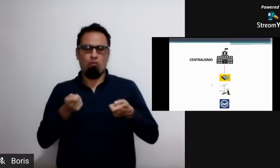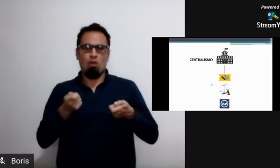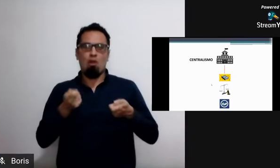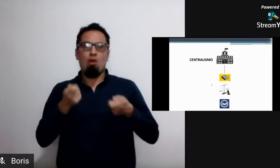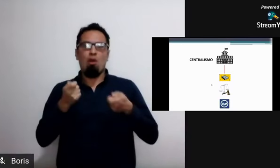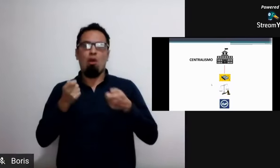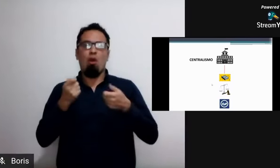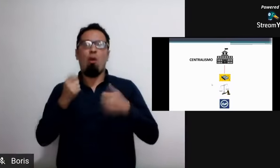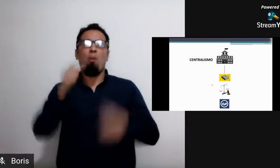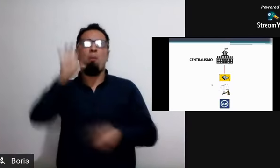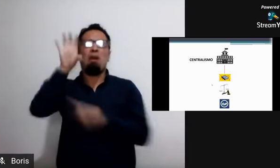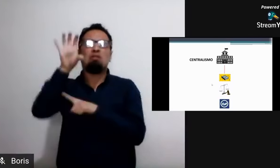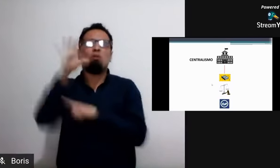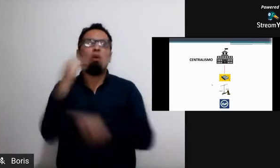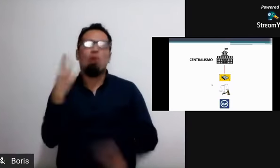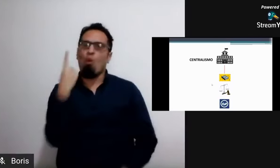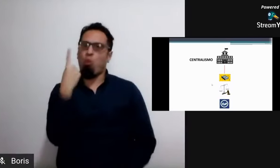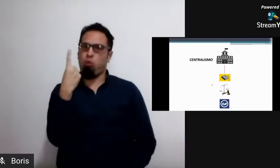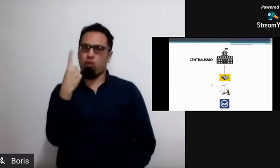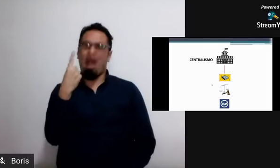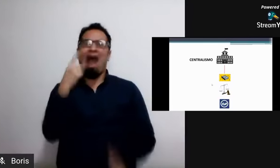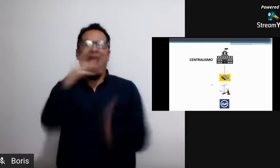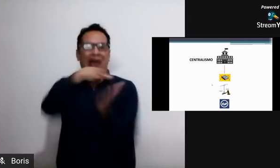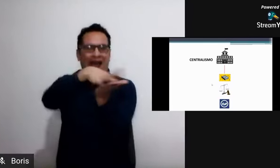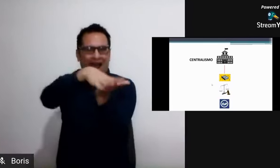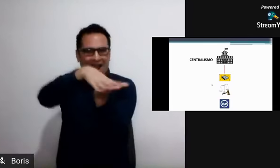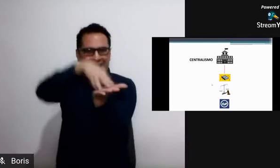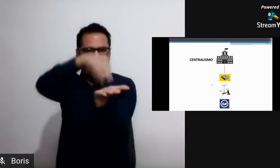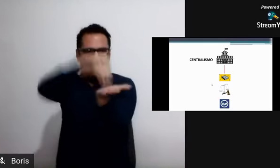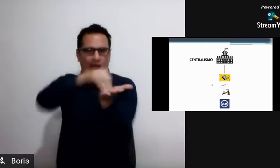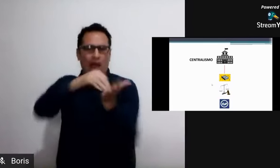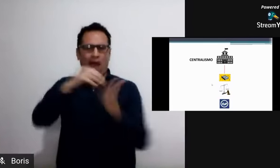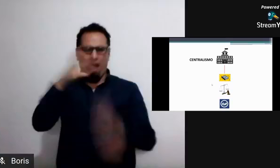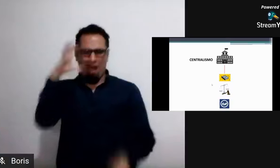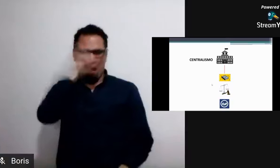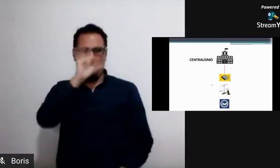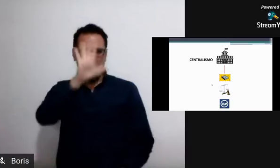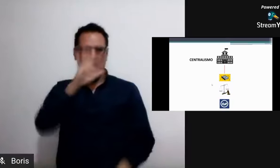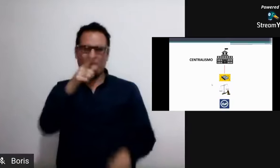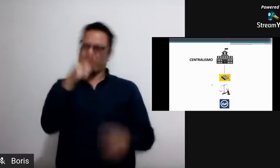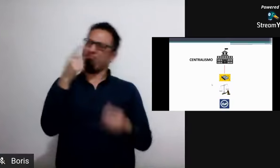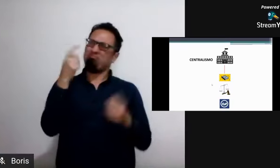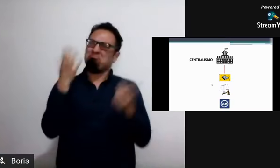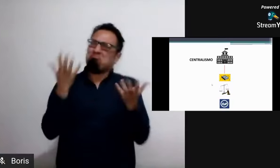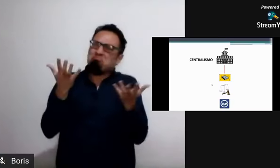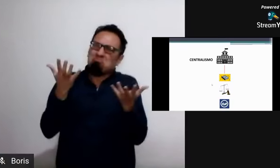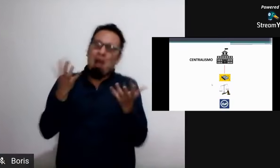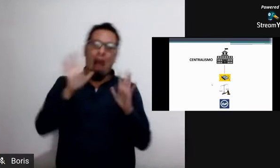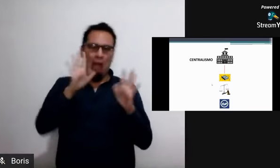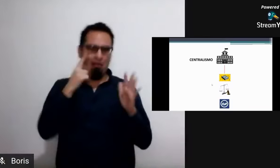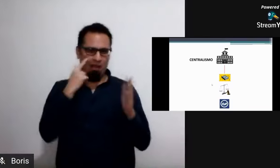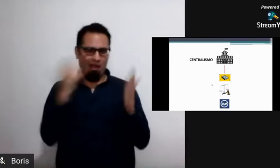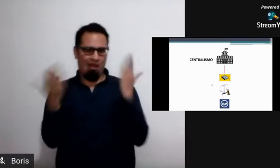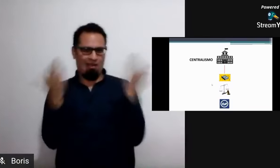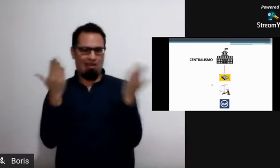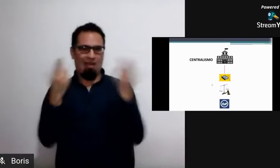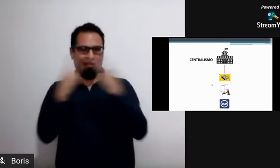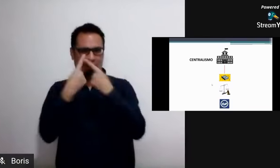esta modalidad de gobierno que existe solamente un solo compendio de leyes y por esa razón la